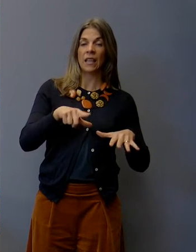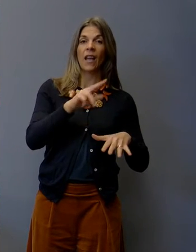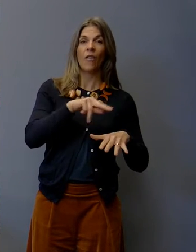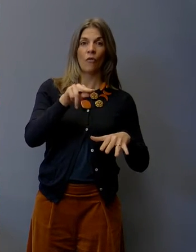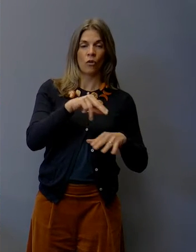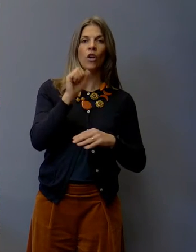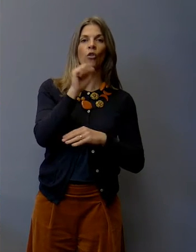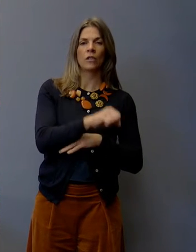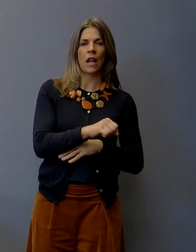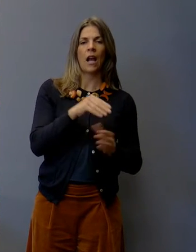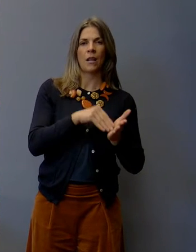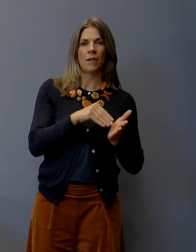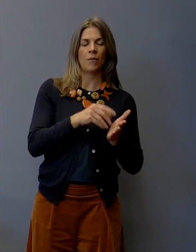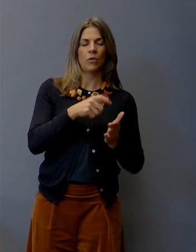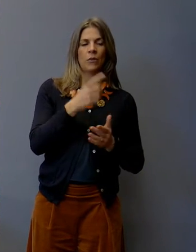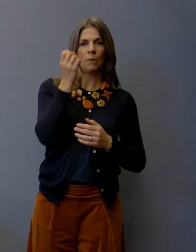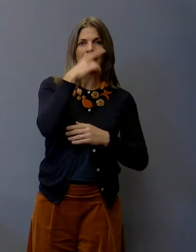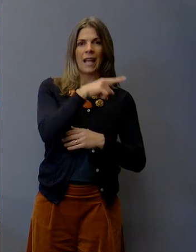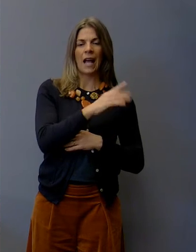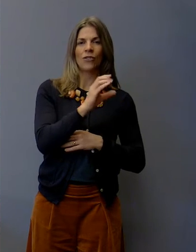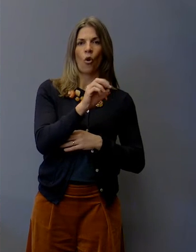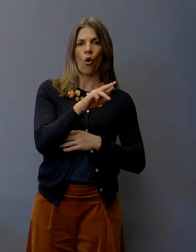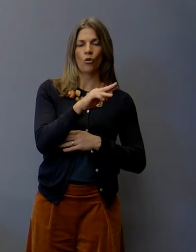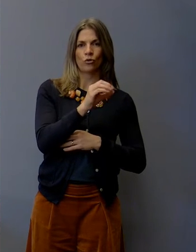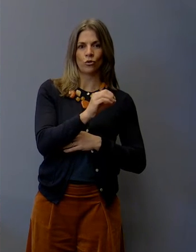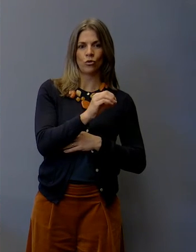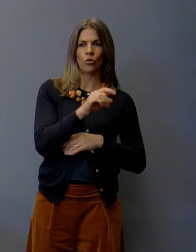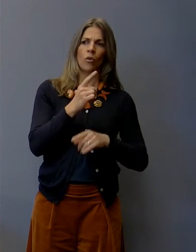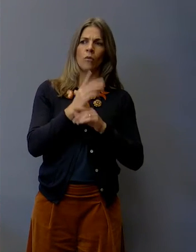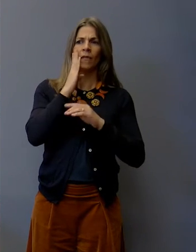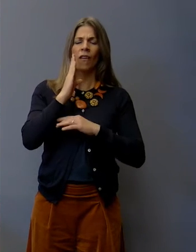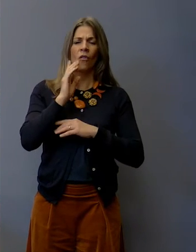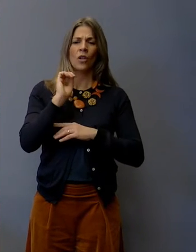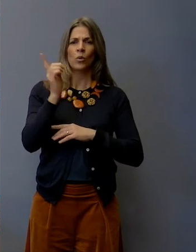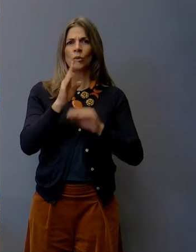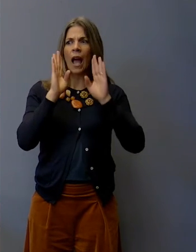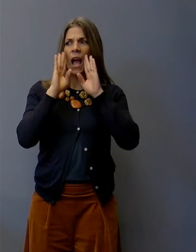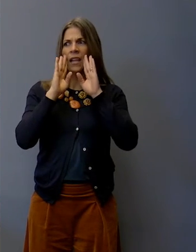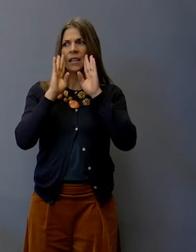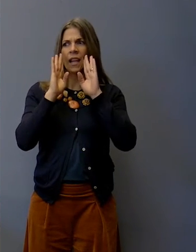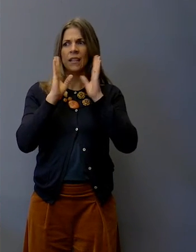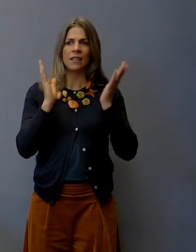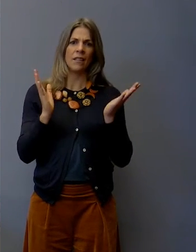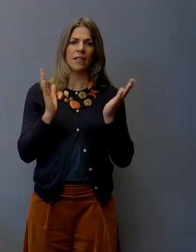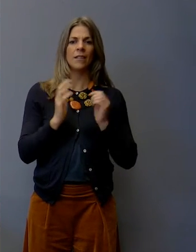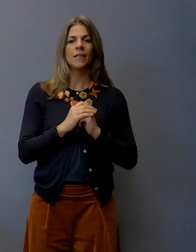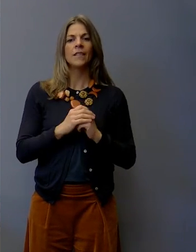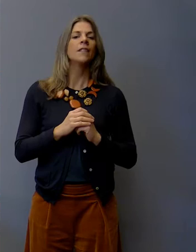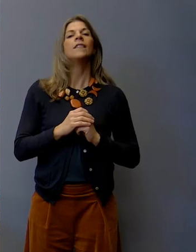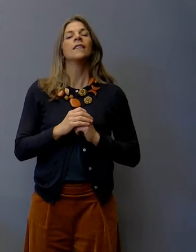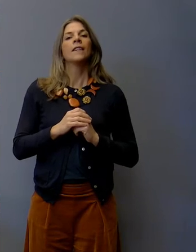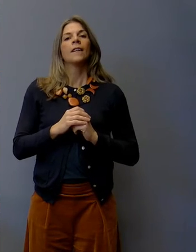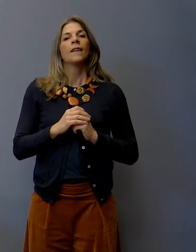corso allora cerchiamo di prestare tutti un po di attenzione per facilitare anche la presidenza grazie